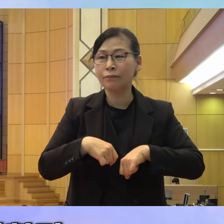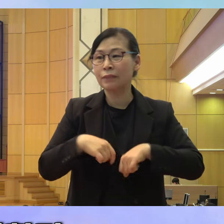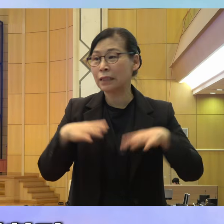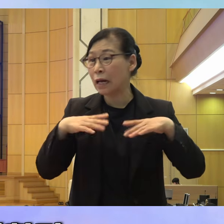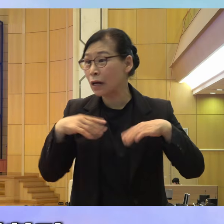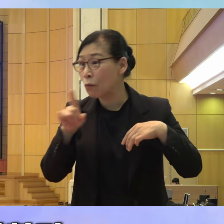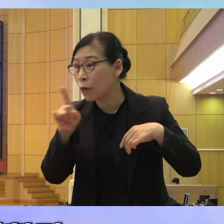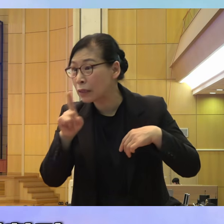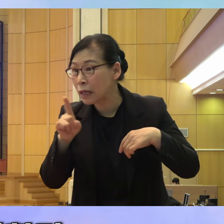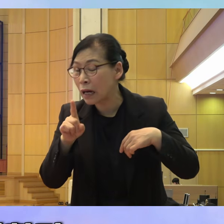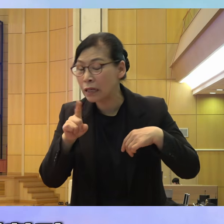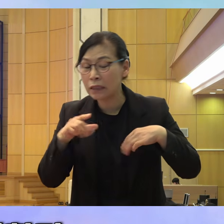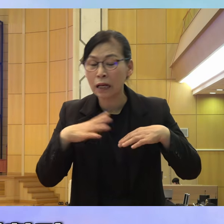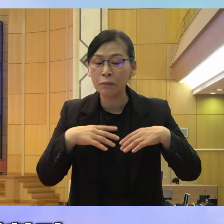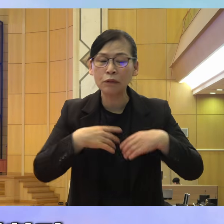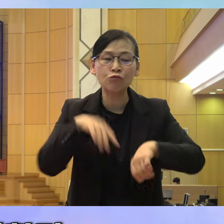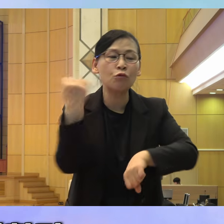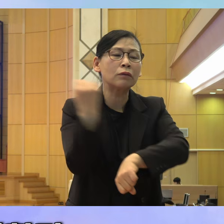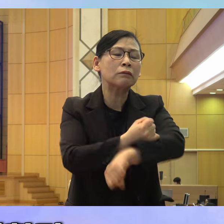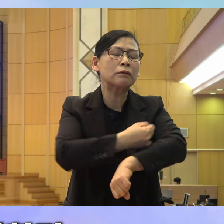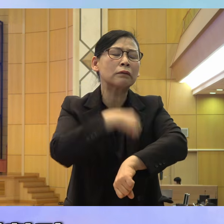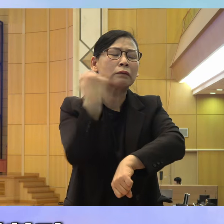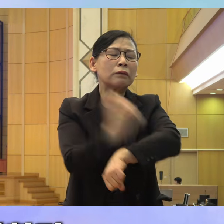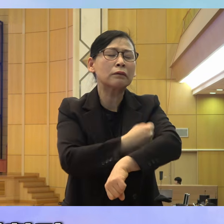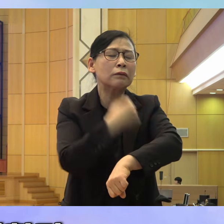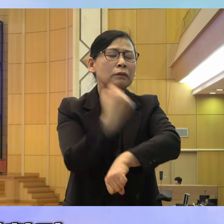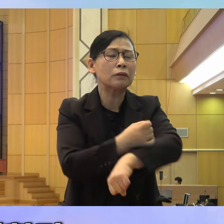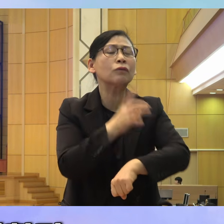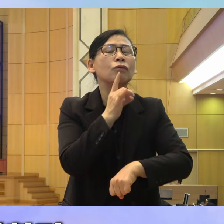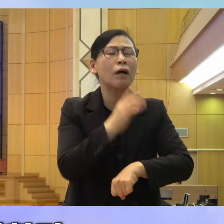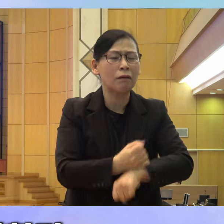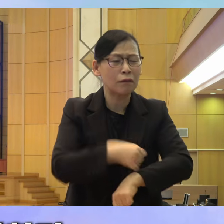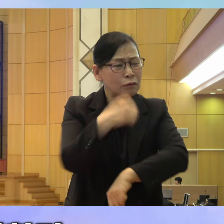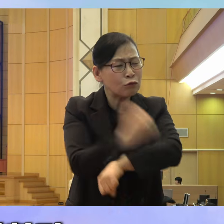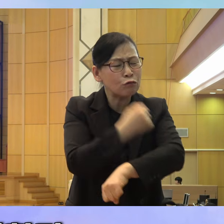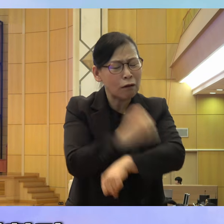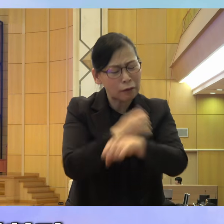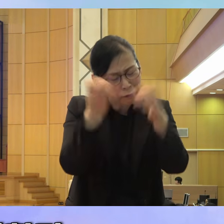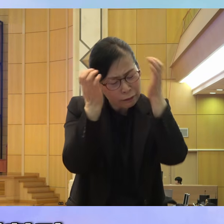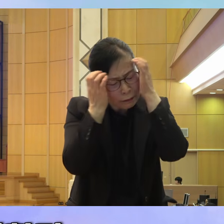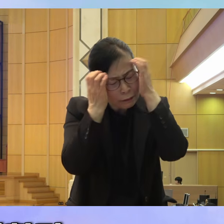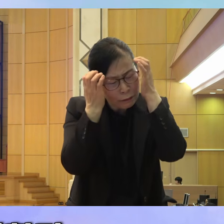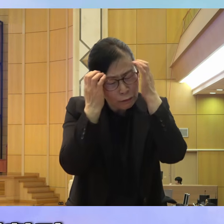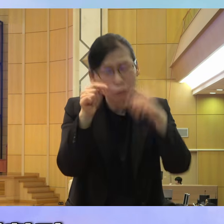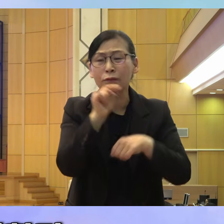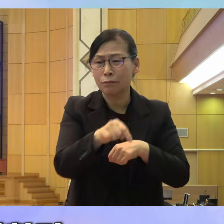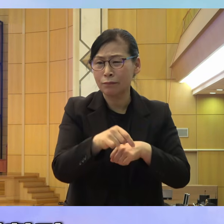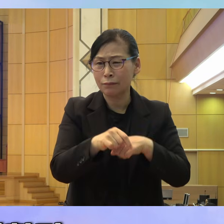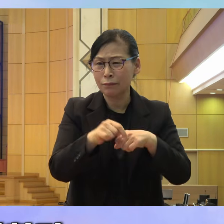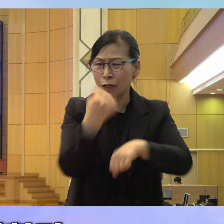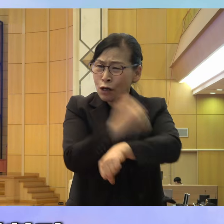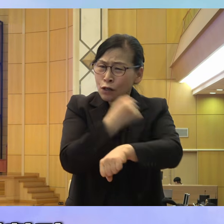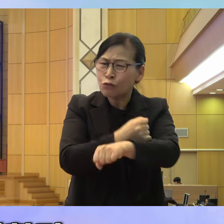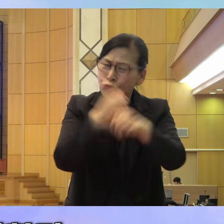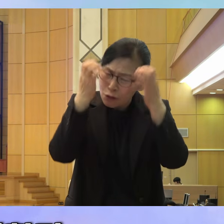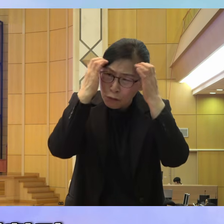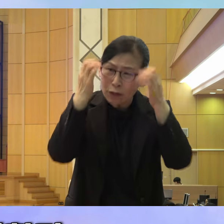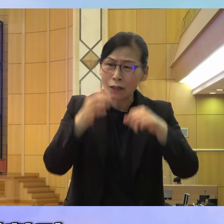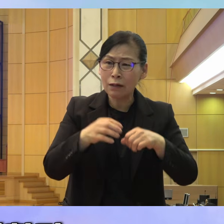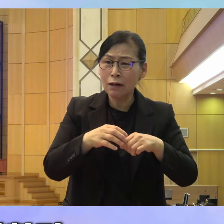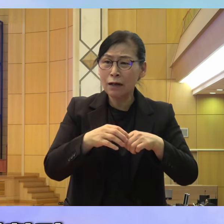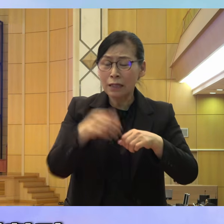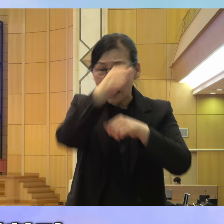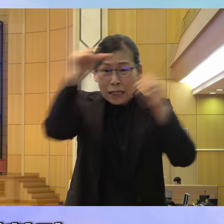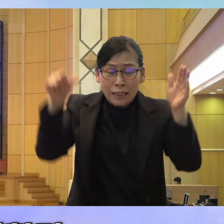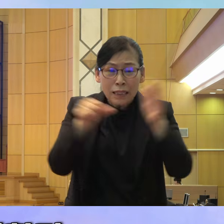자랑한다고 아무리 해봤자 수고한 것, 수고란 말은 뭐예요? 고생했다는 뜻입니다. 고생. 여러분, 이